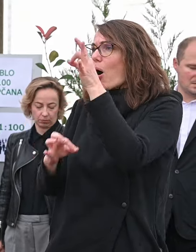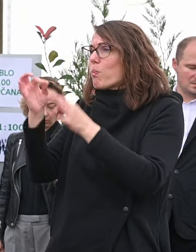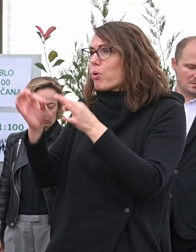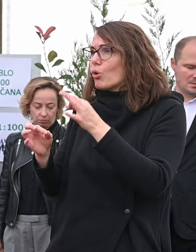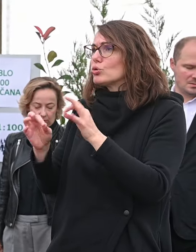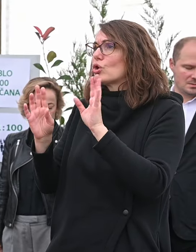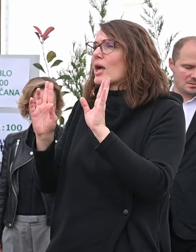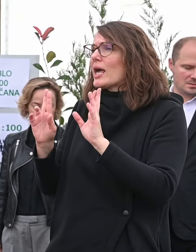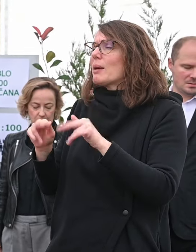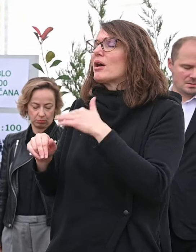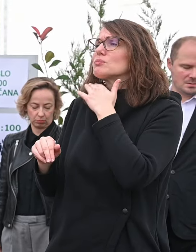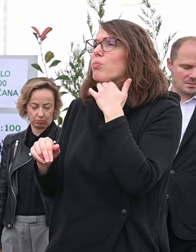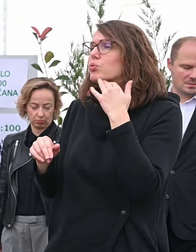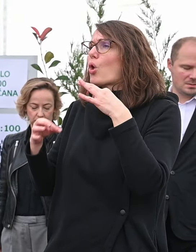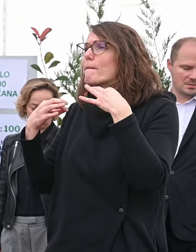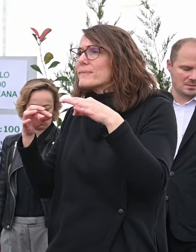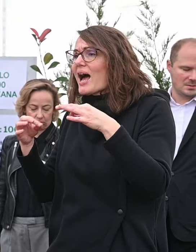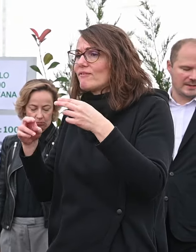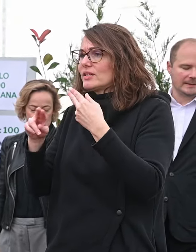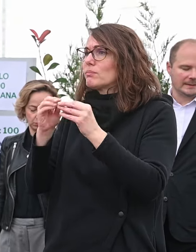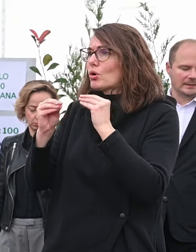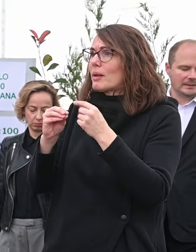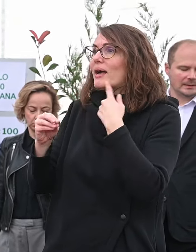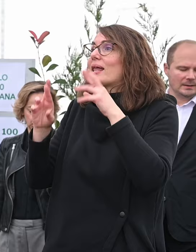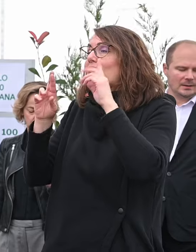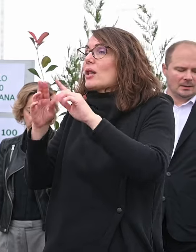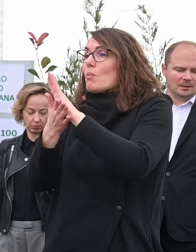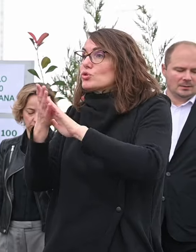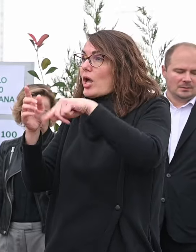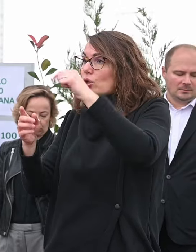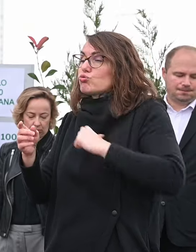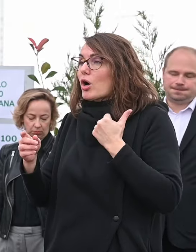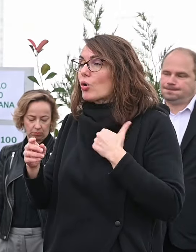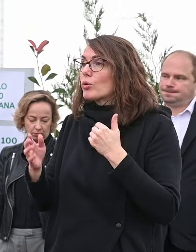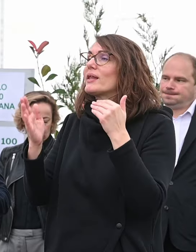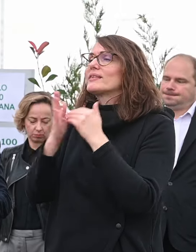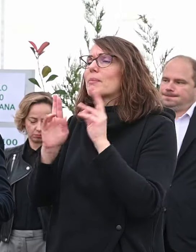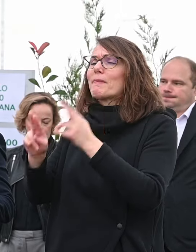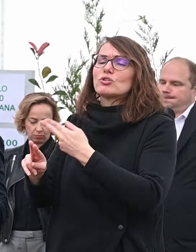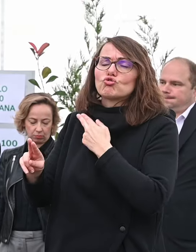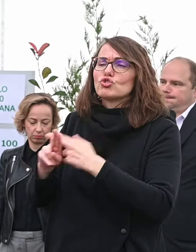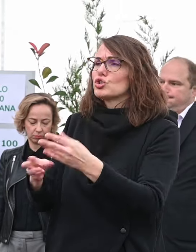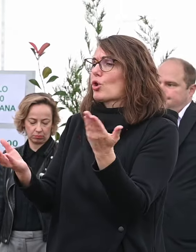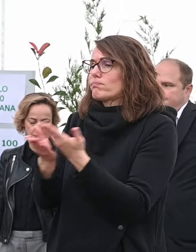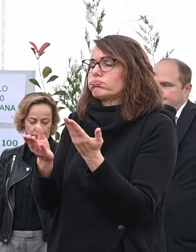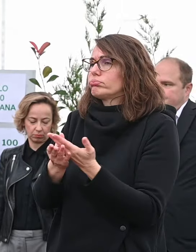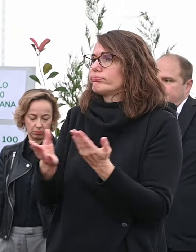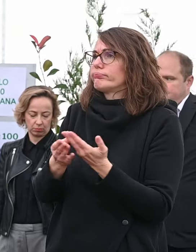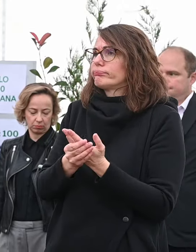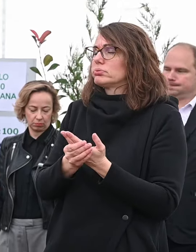preko 90% imali smo pravnih i nadamo se početkom sljedeće godine bi trebali imati apsolutno cijelu dokumentaciju gotovo.